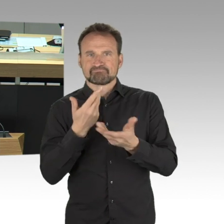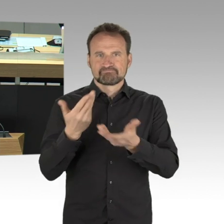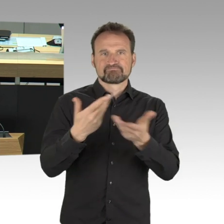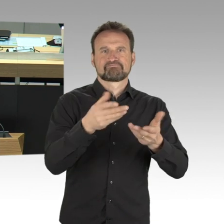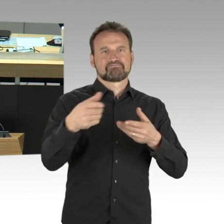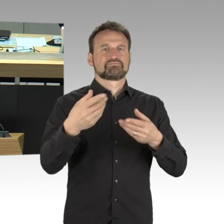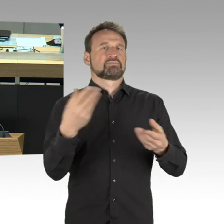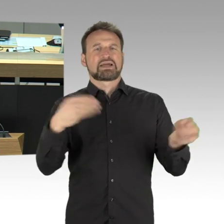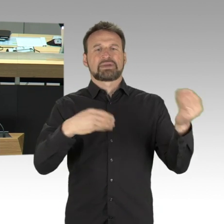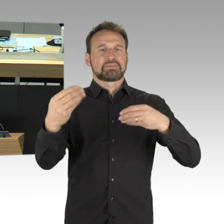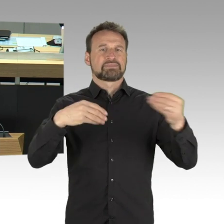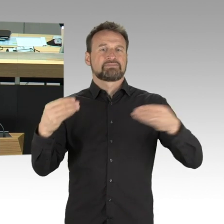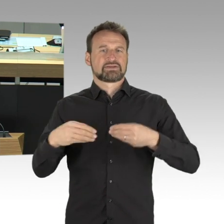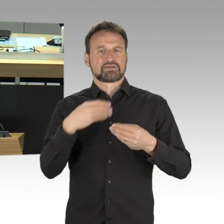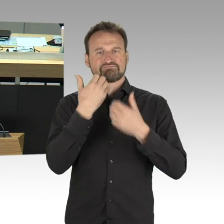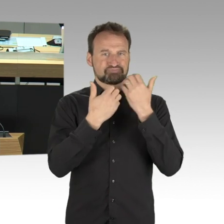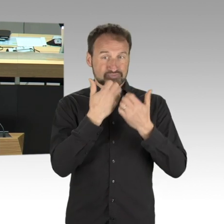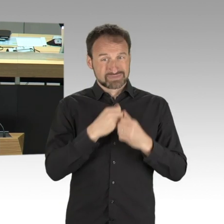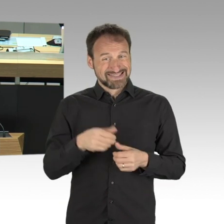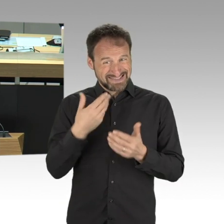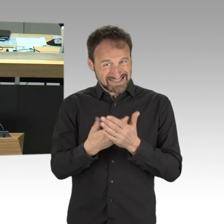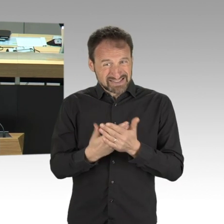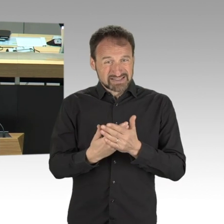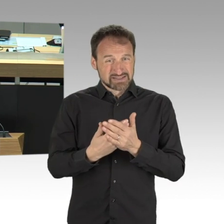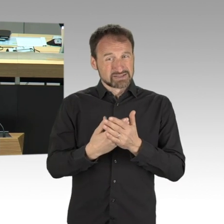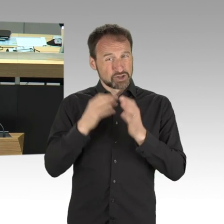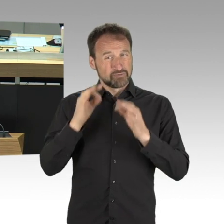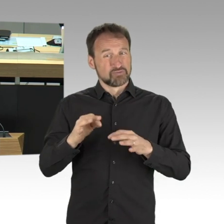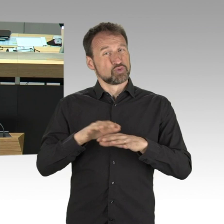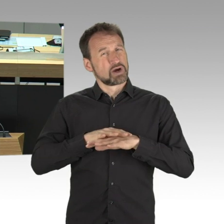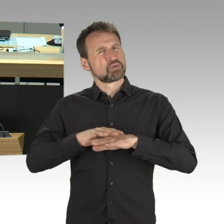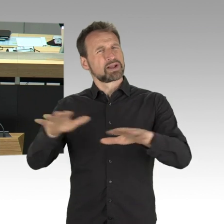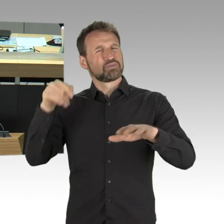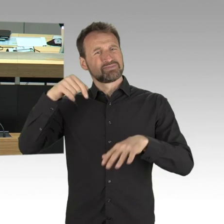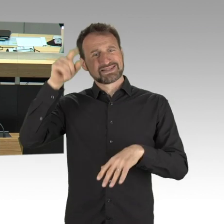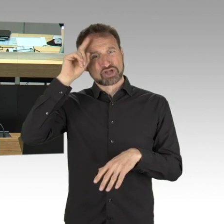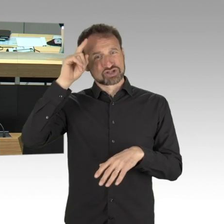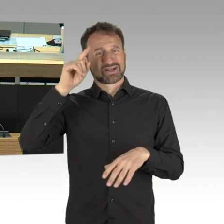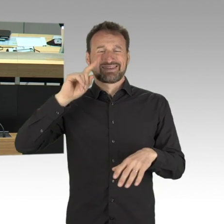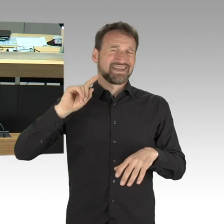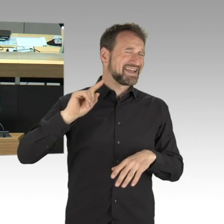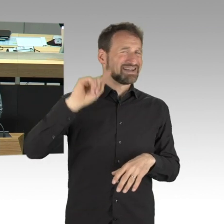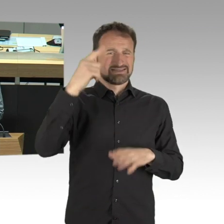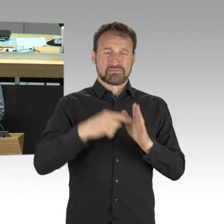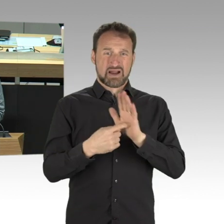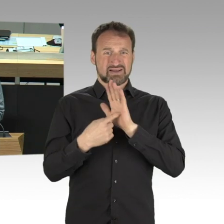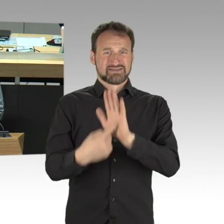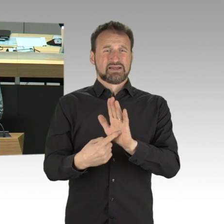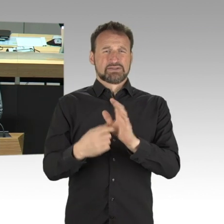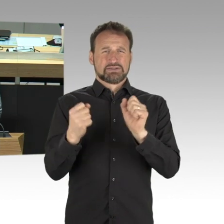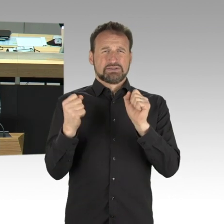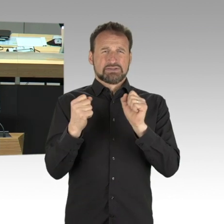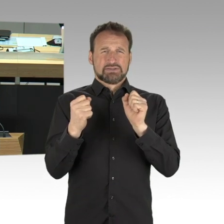und des jüdischen Lebens eines nahezu kompletten Kontinents mit über 6 Millionen Opfern. Der Tod ist ein Meister